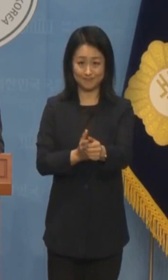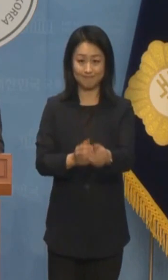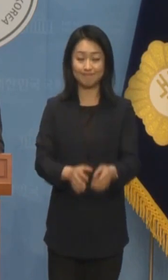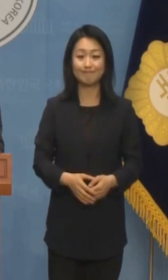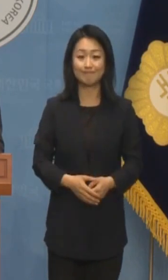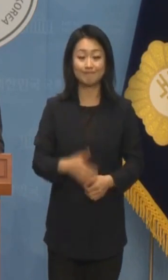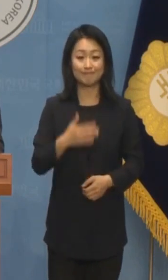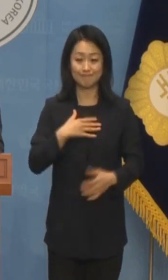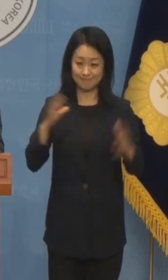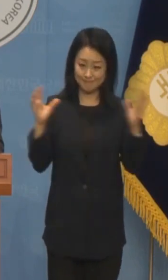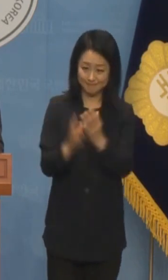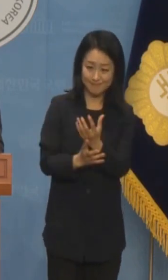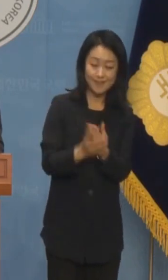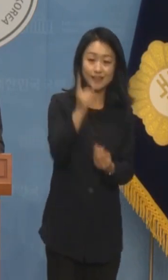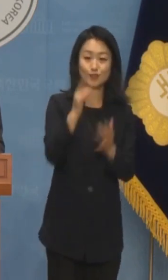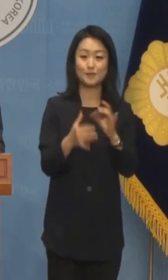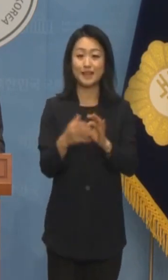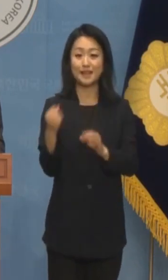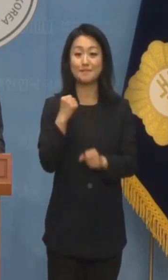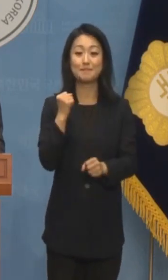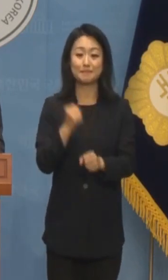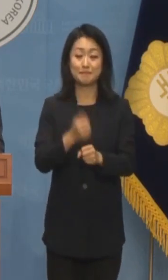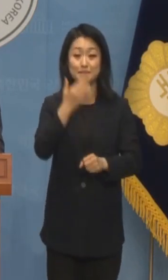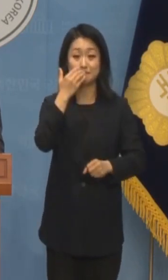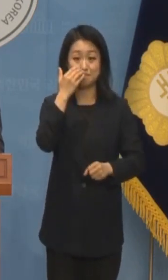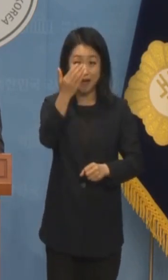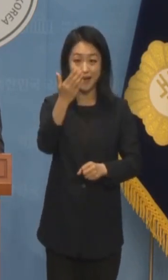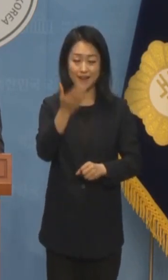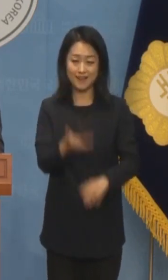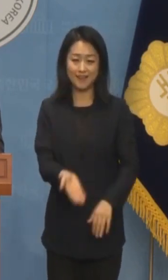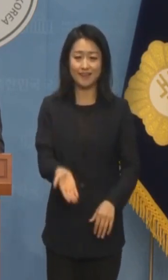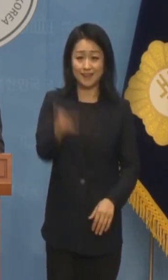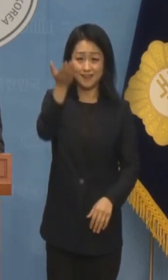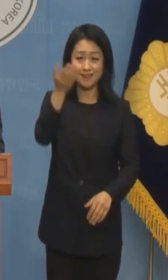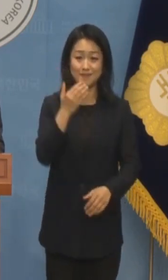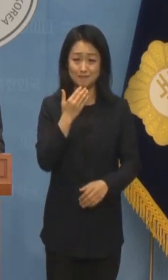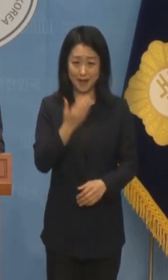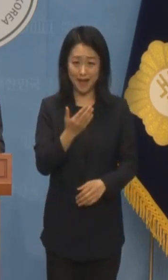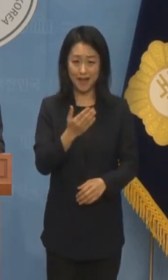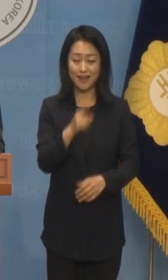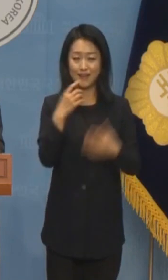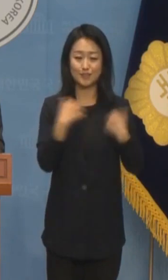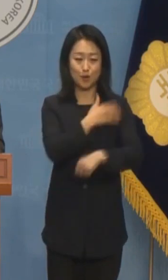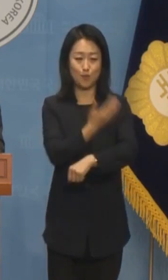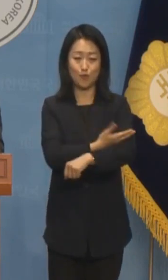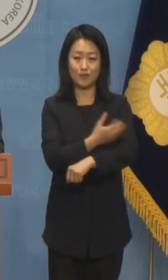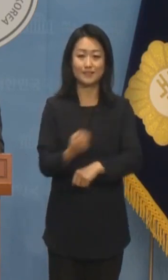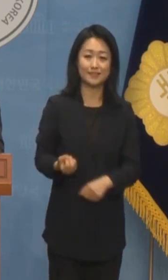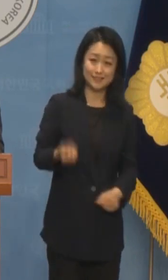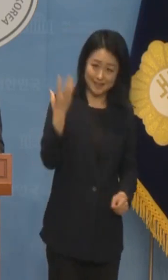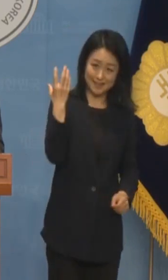반드시 하나된 국민의 힘을 만들어 제도약을 준비하고 정권 재창출